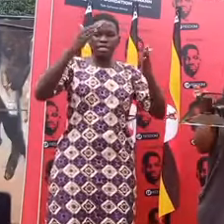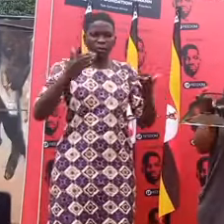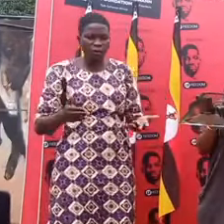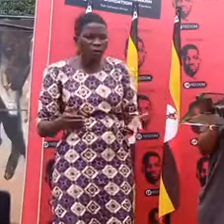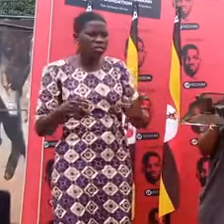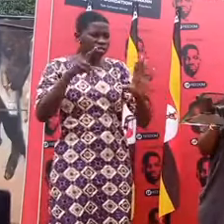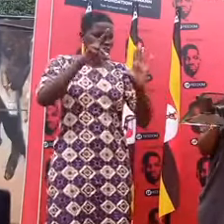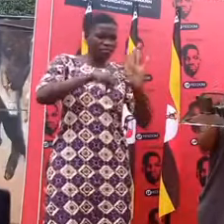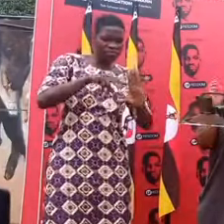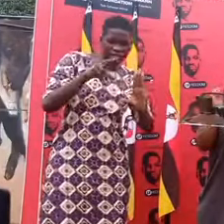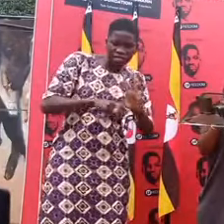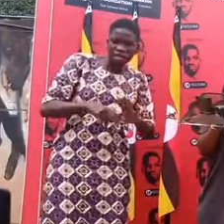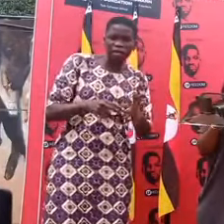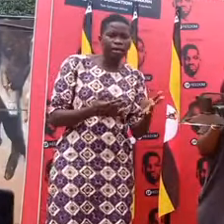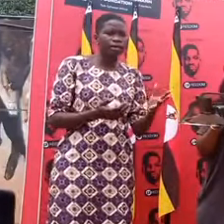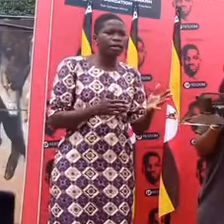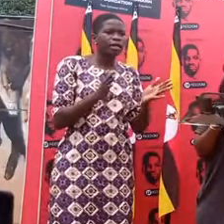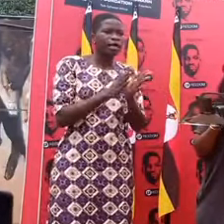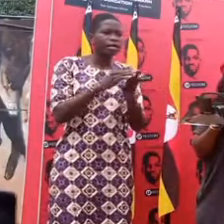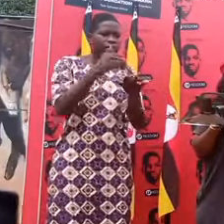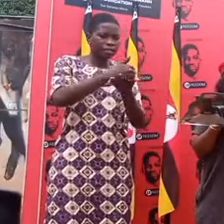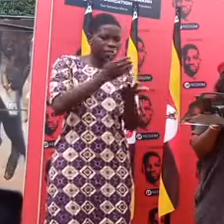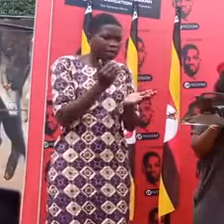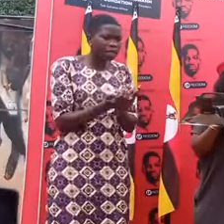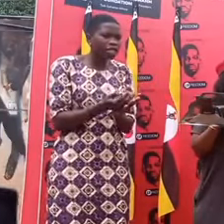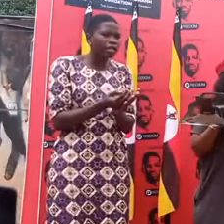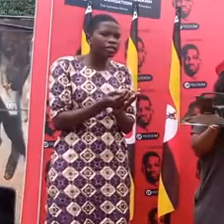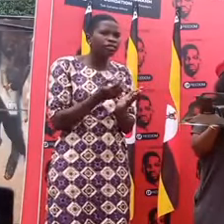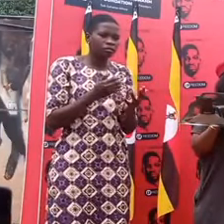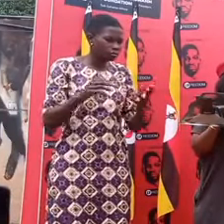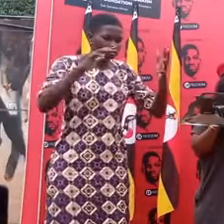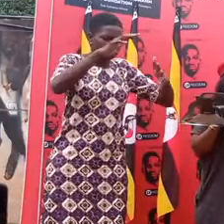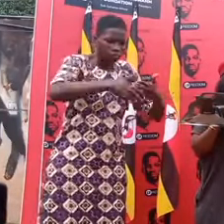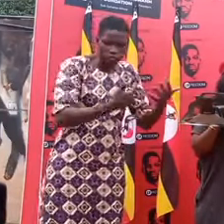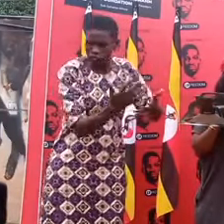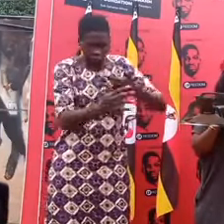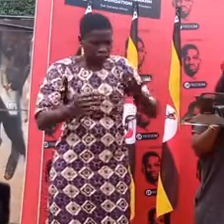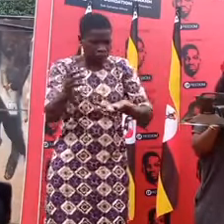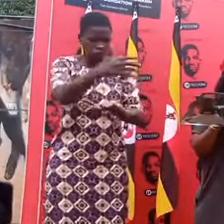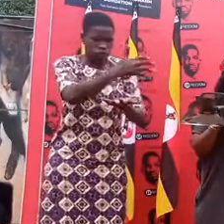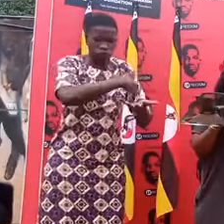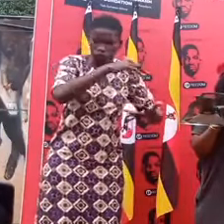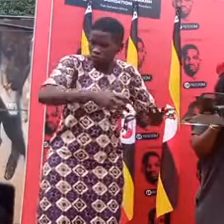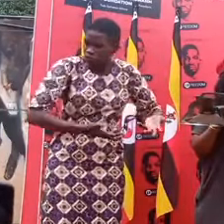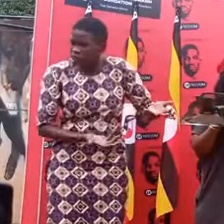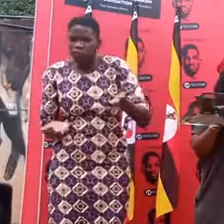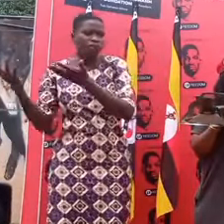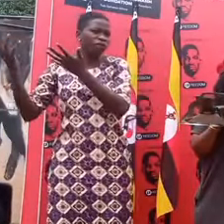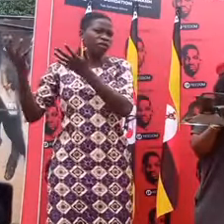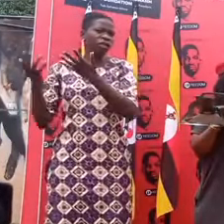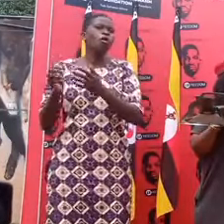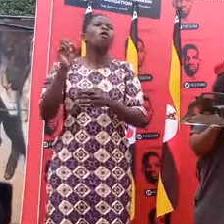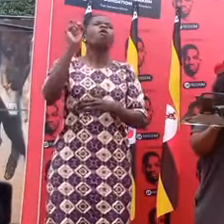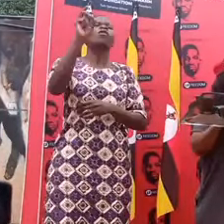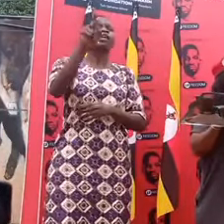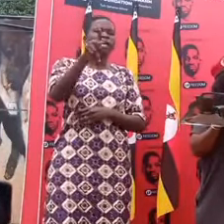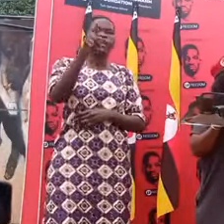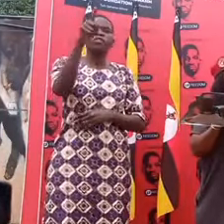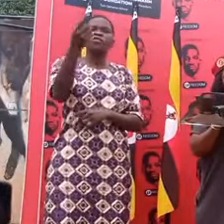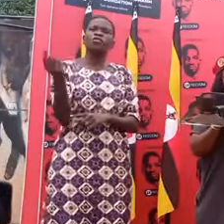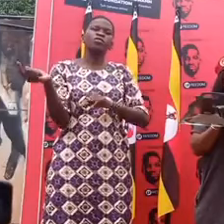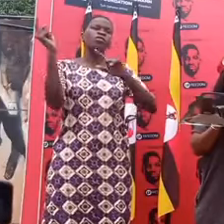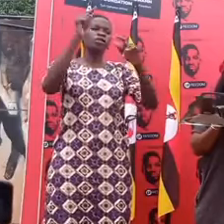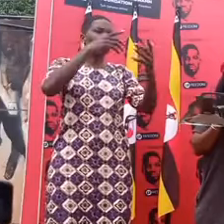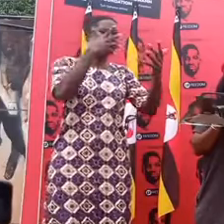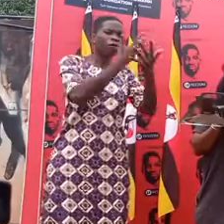na umeza. Nebato ya mneketi za wezi. Barigalese. Katika tuka mbogo huku. Wanga azuko kwa tawa menye wa mateka.